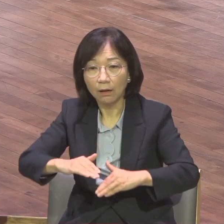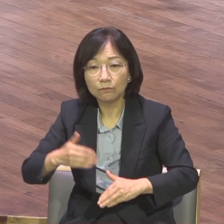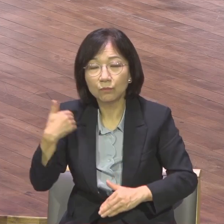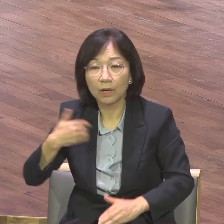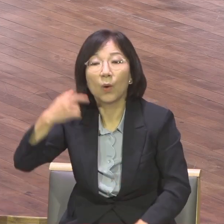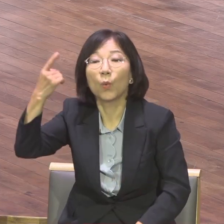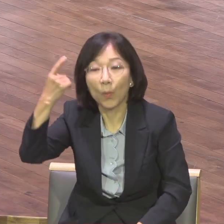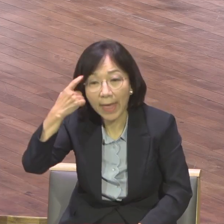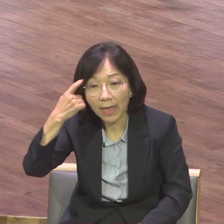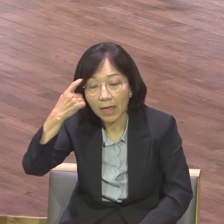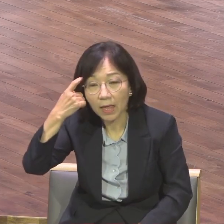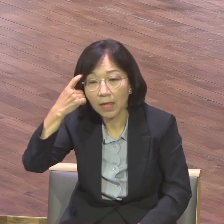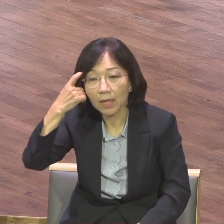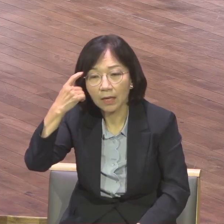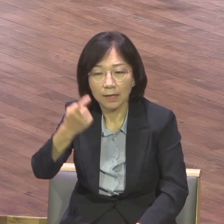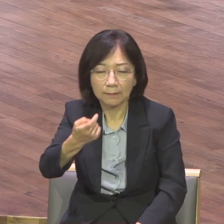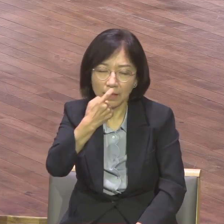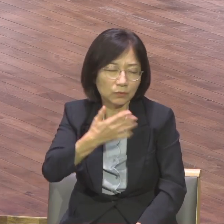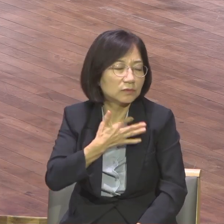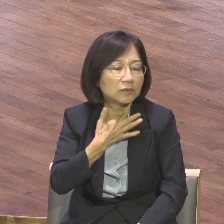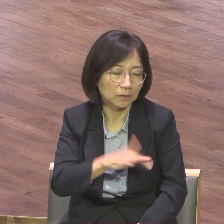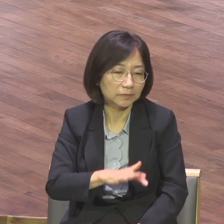없어요. 종신대학원에도 없어요.